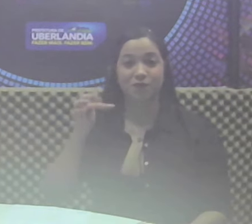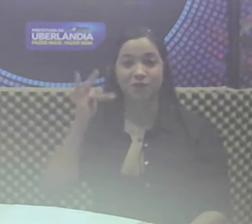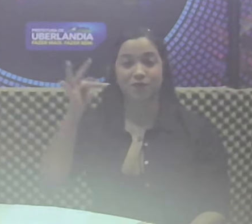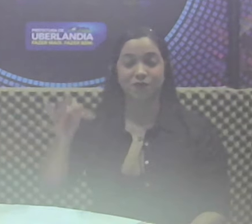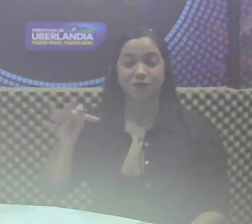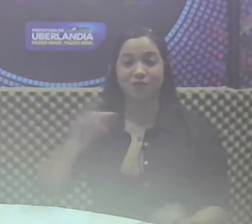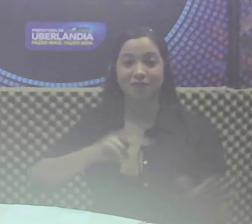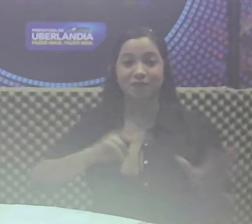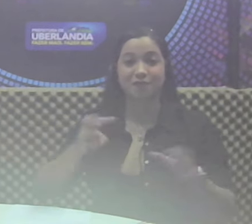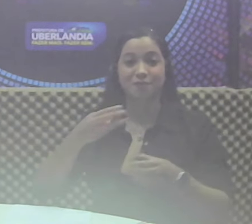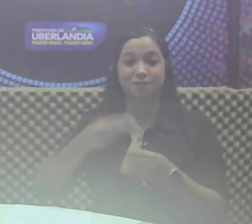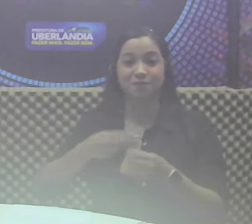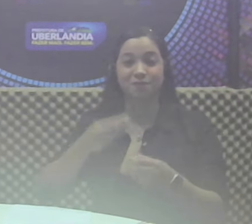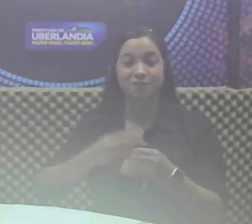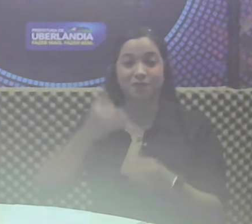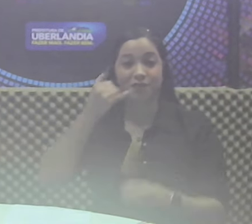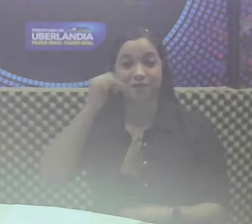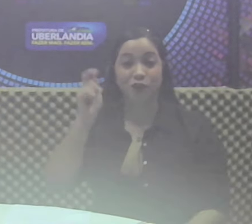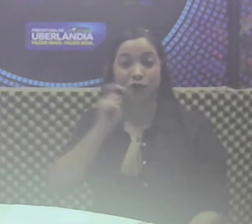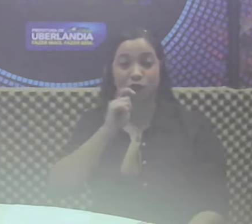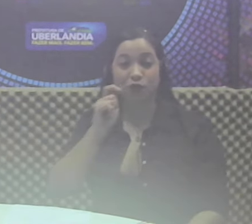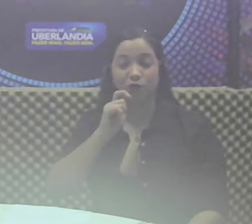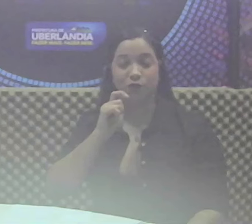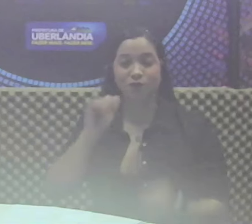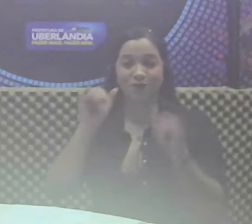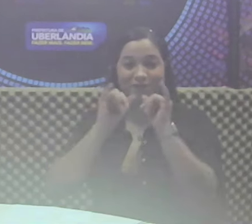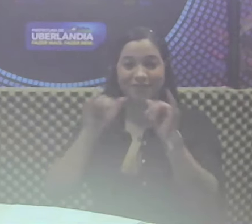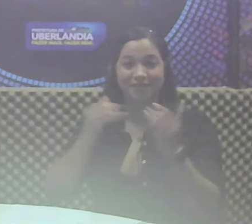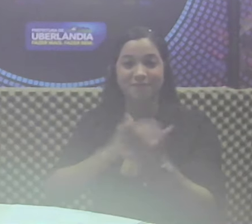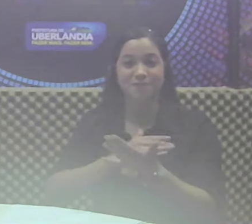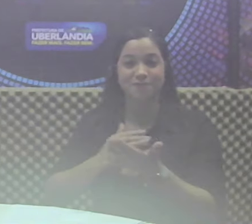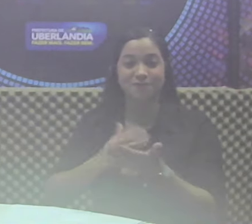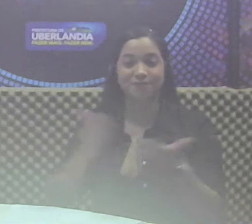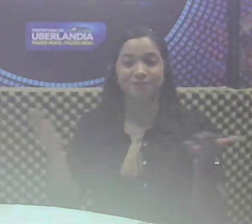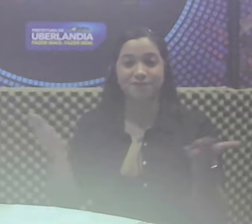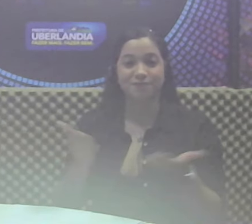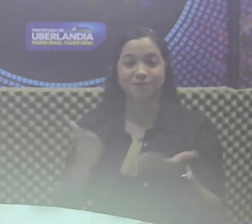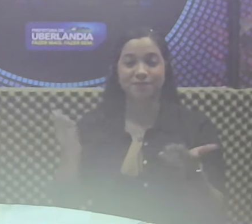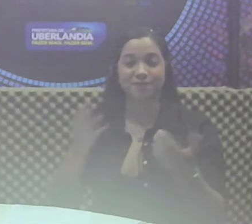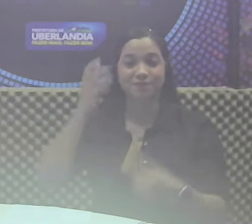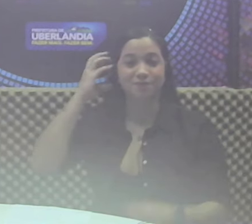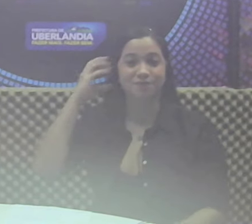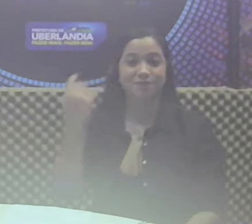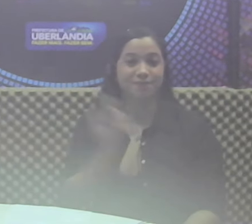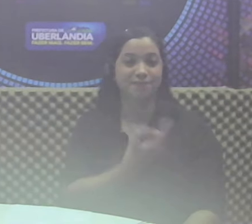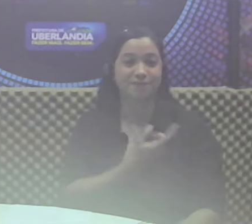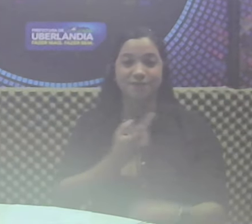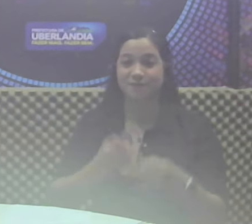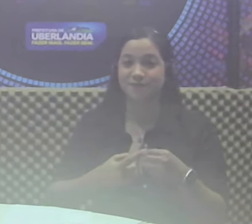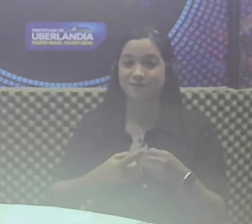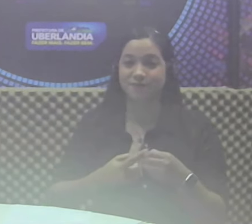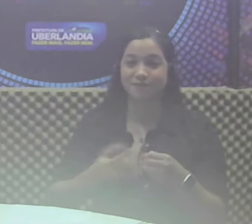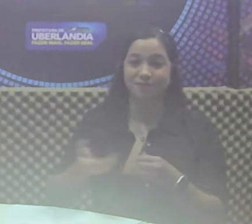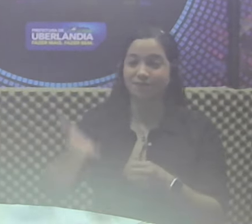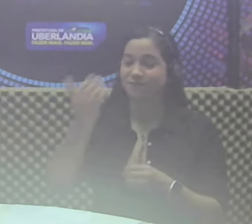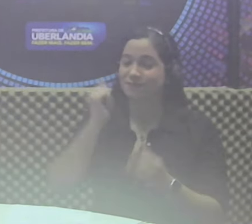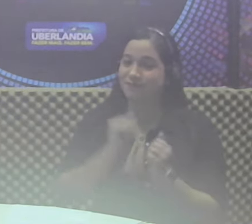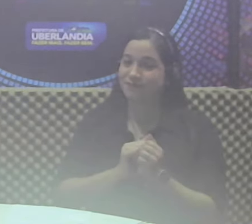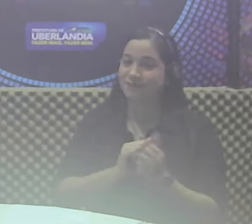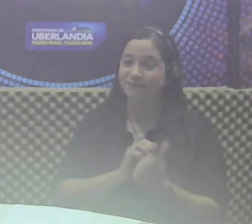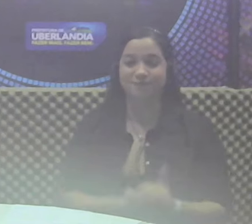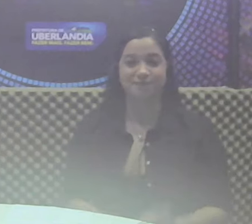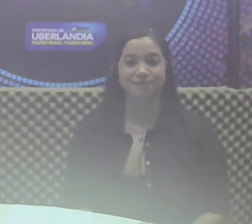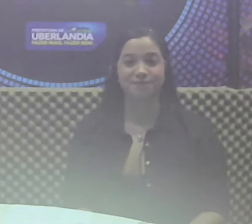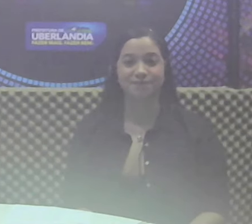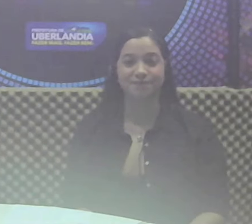Semana Municipal de Prevenção às Drogas. Essas e outras notícias a partir de agora na Rádio Nossa Cidade. Vem com a